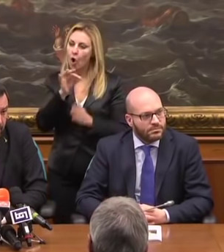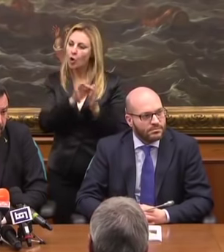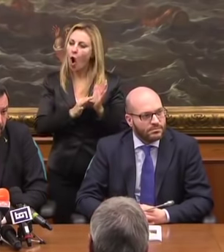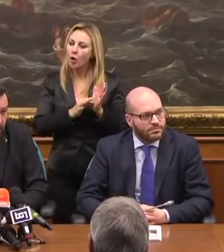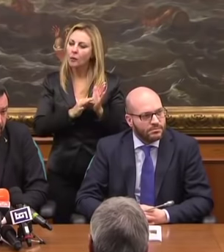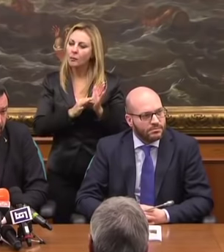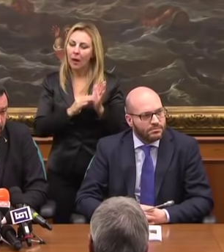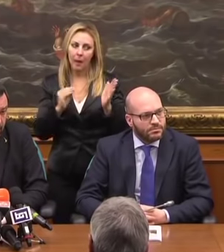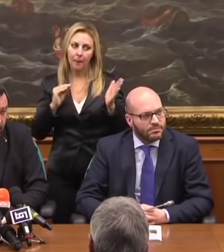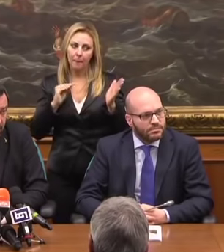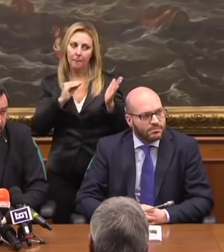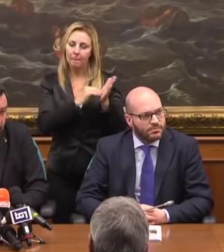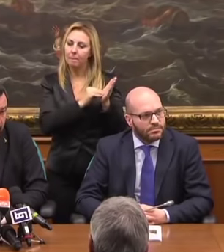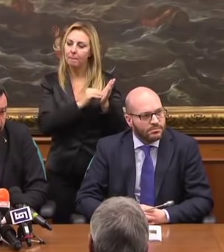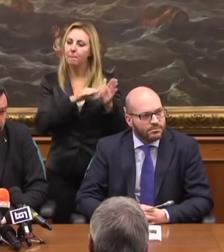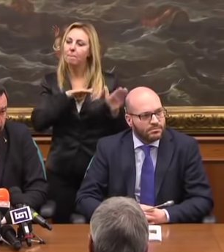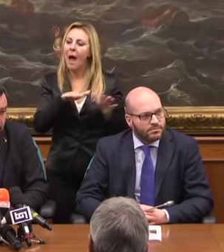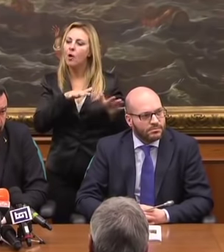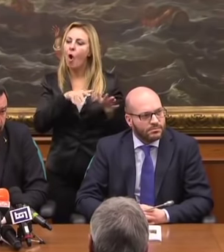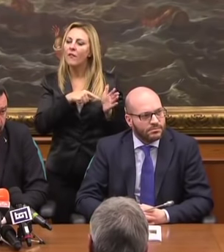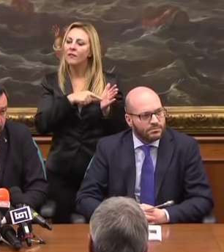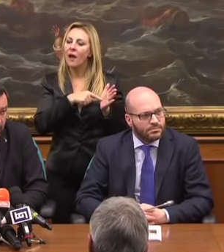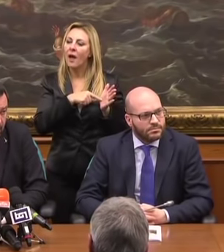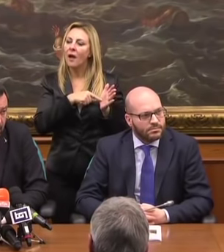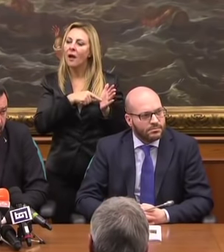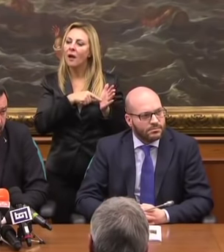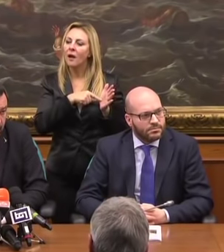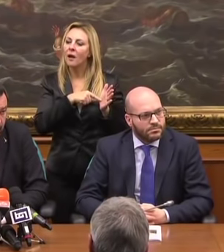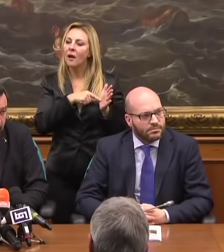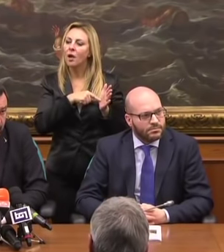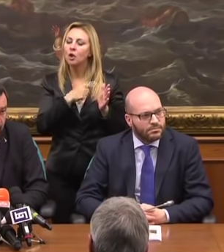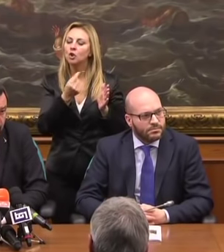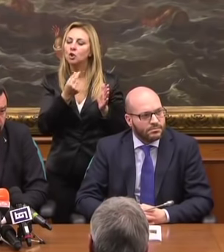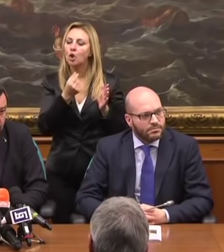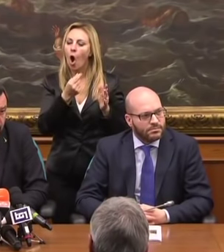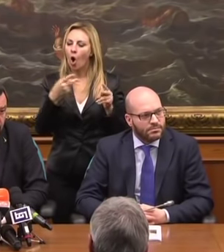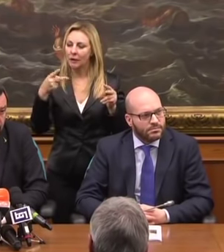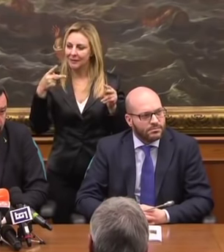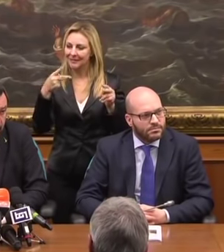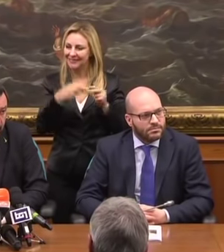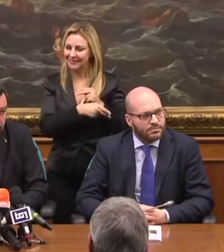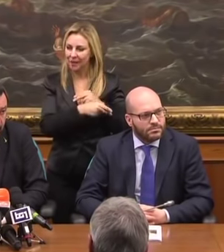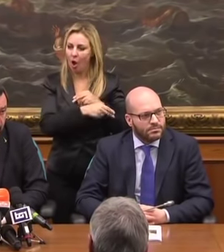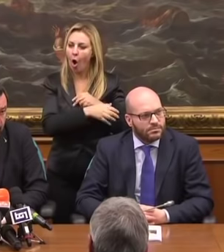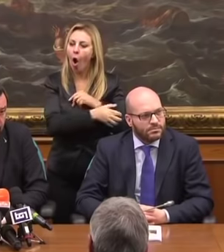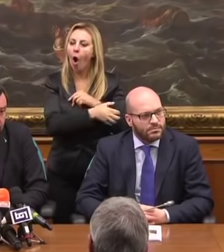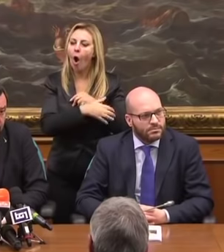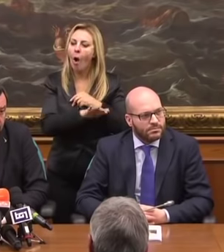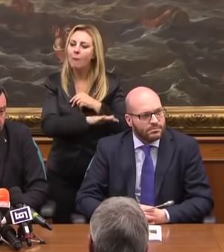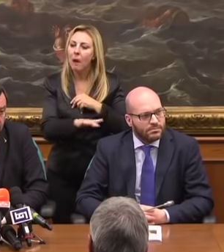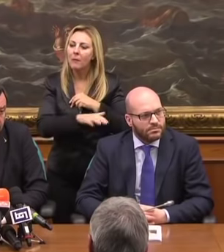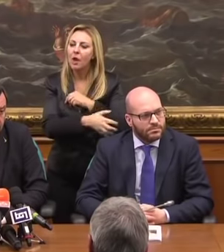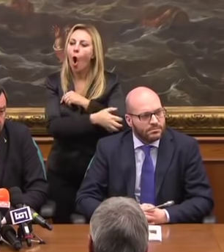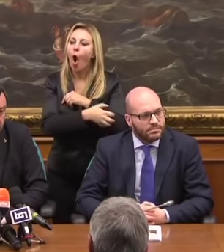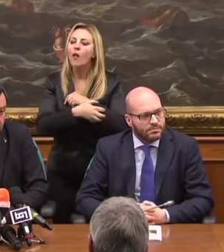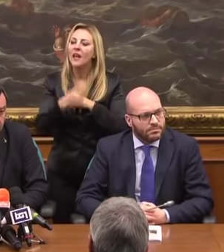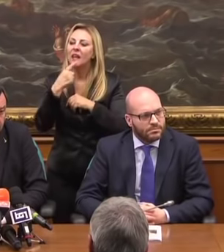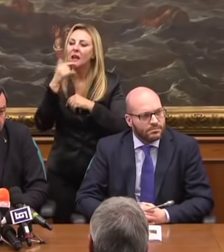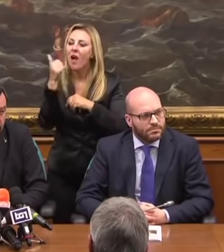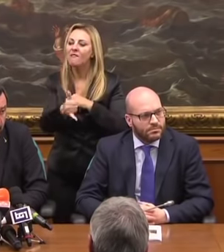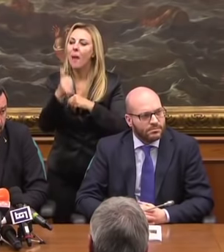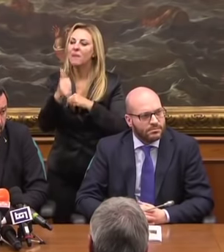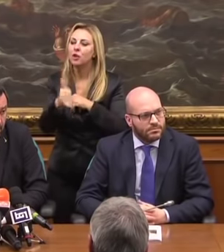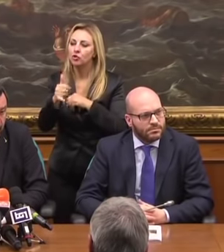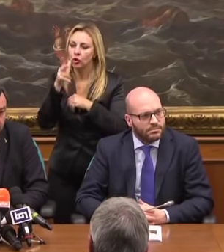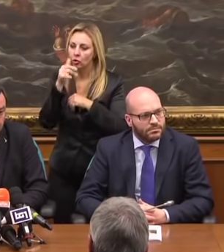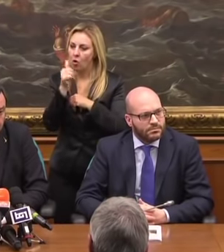che è stata inserita in manovra, per la quale saltano i fondi per gli orfani dei femminicidi.